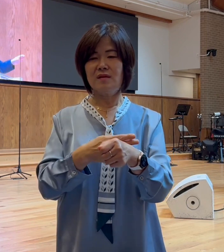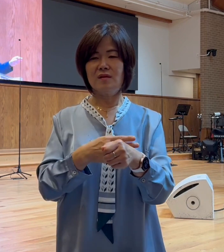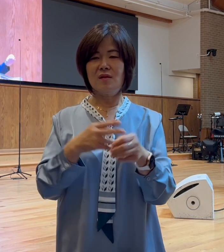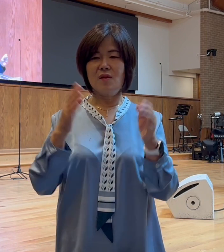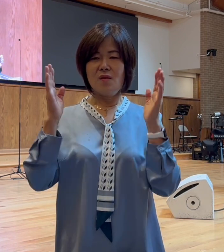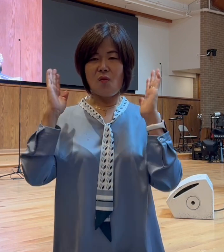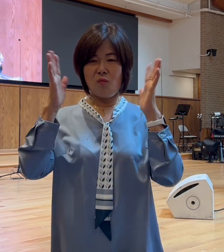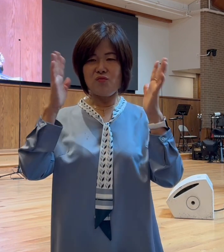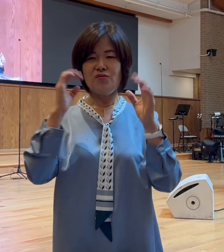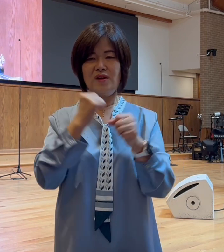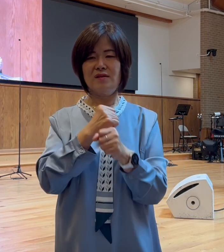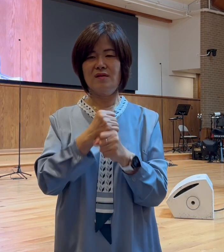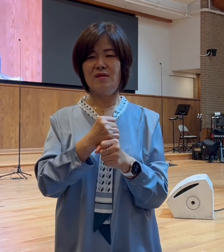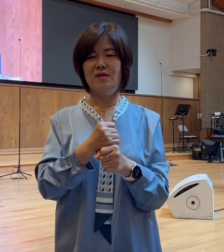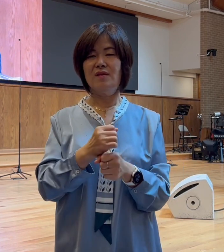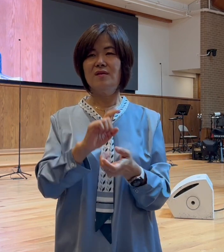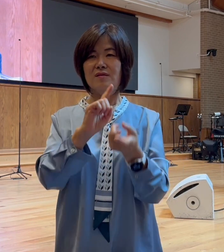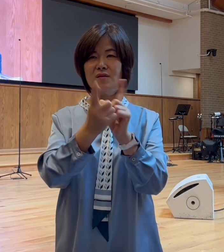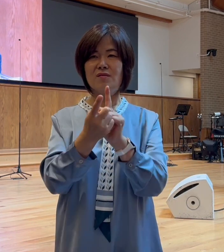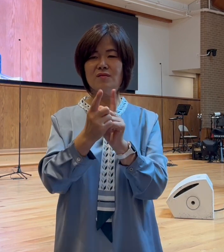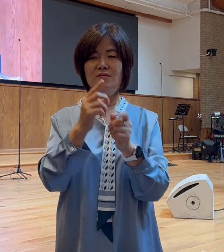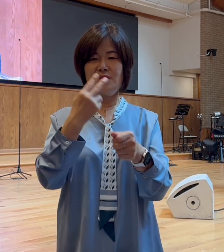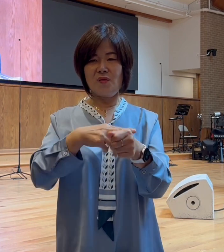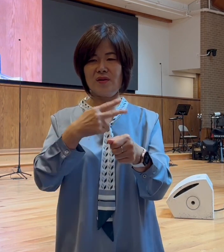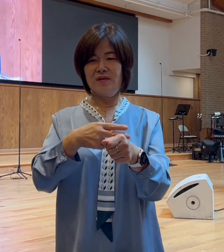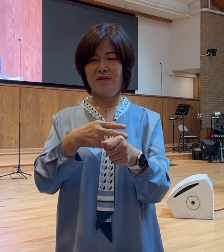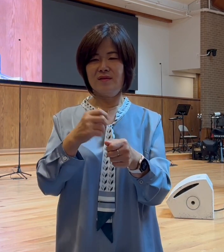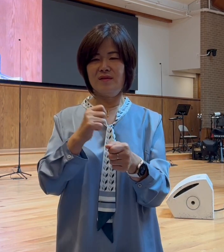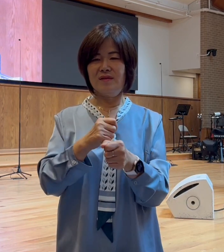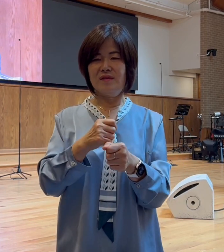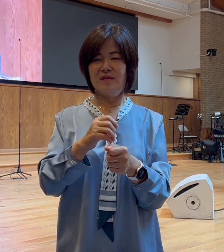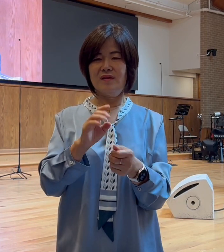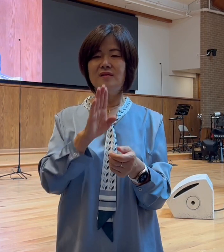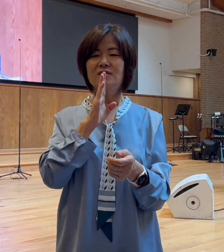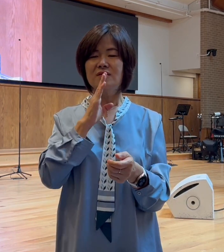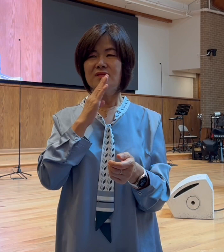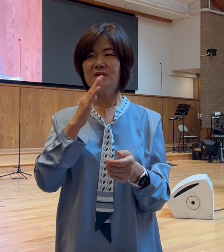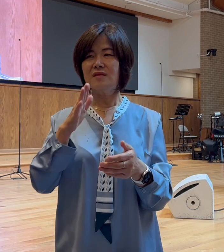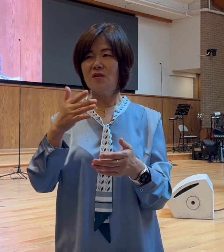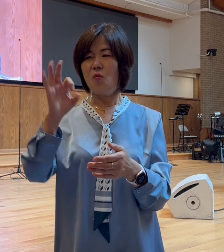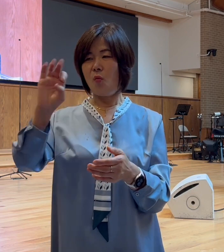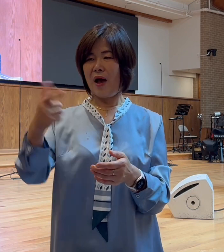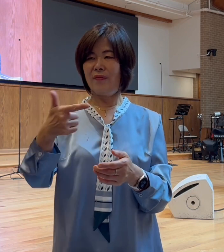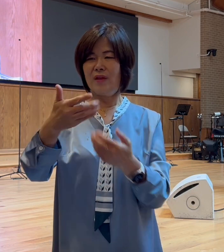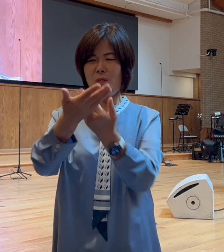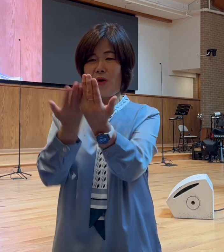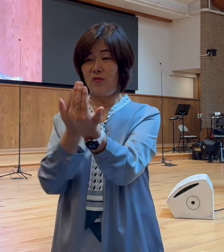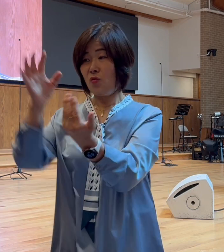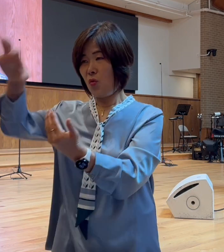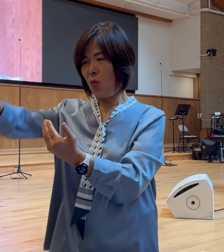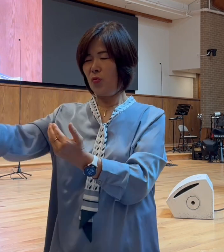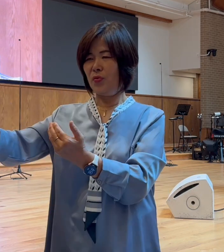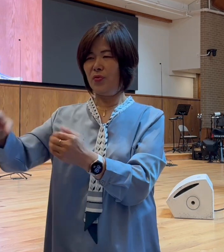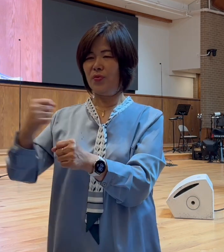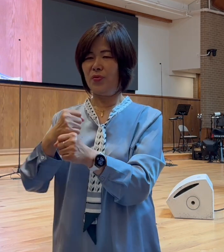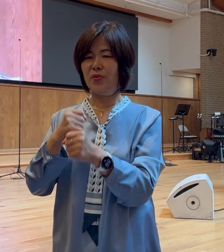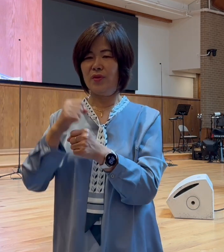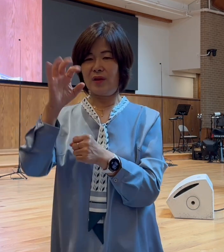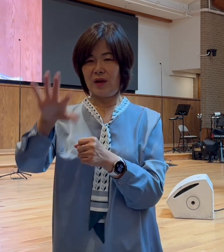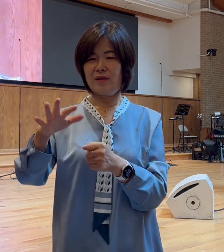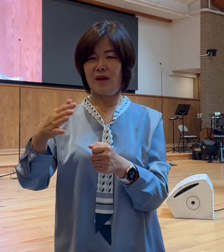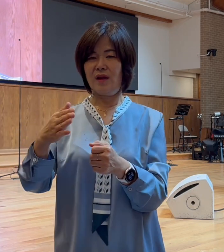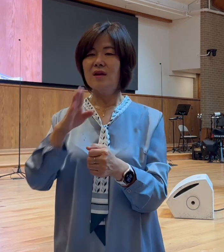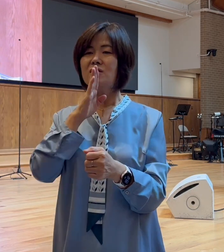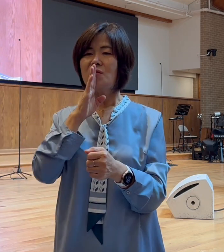이제 서울병원에서 근무해야 되는데 얘가 추첨을 한 거예요. 이렇게 전라남도 완도 저 끝에 이제